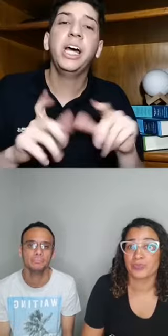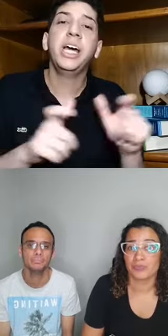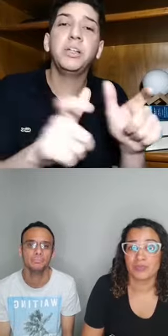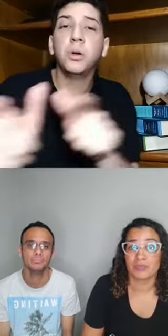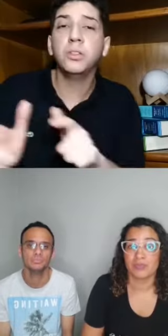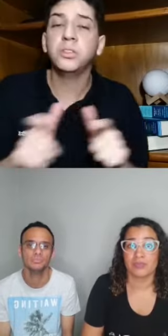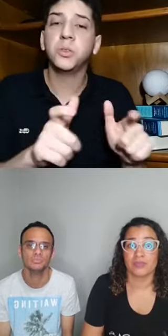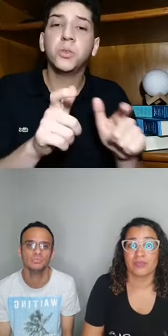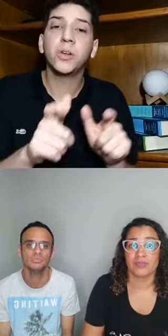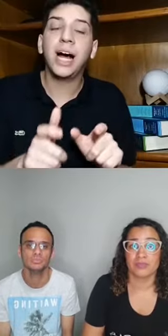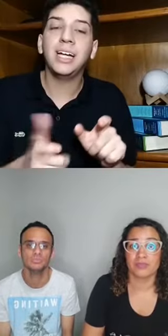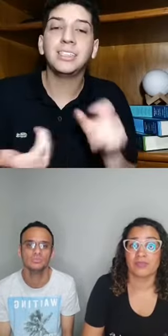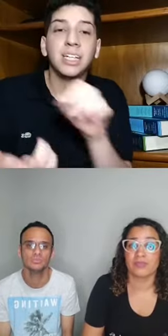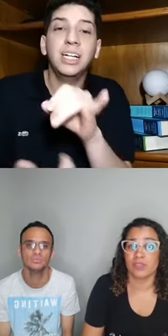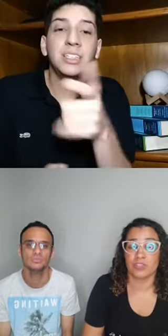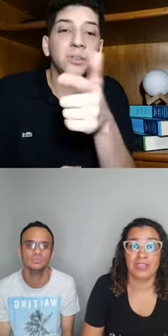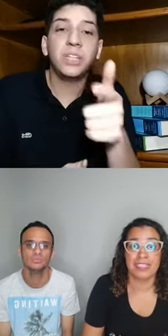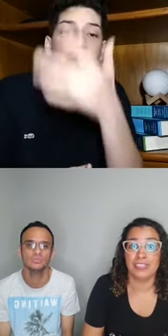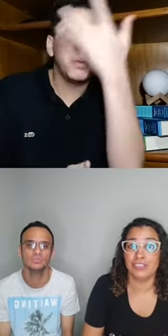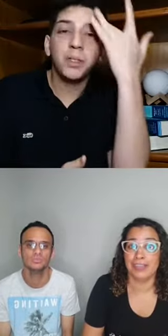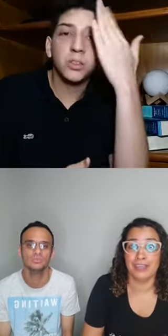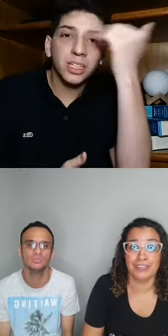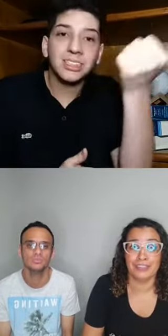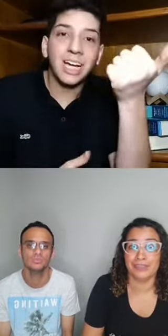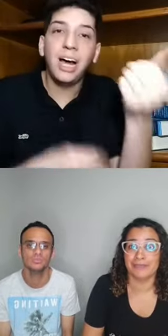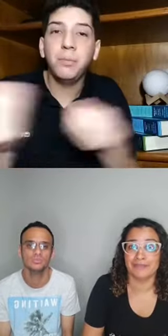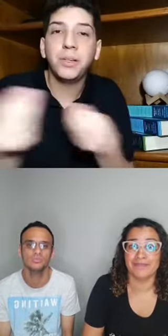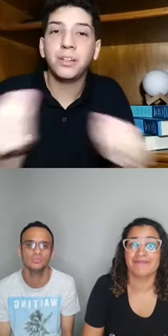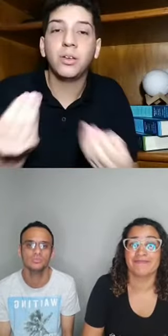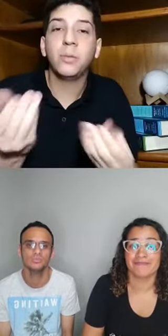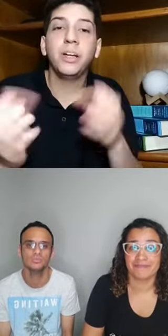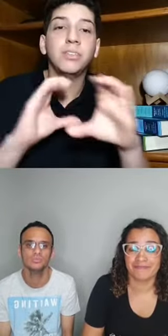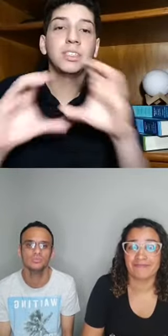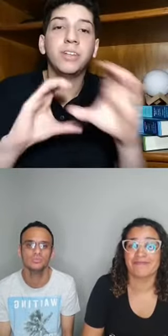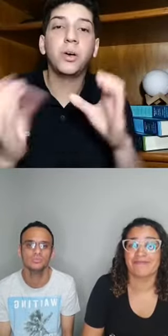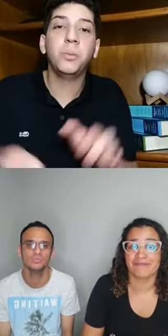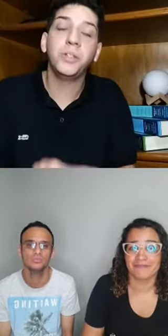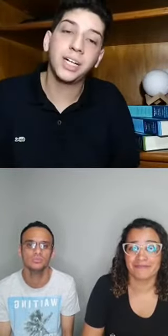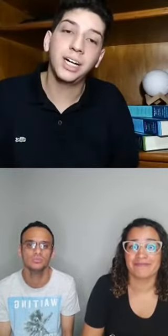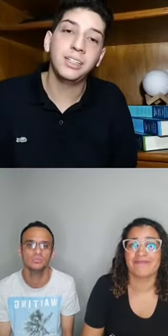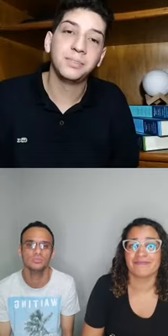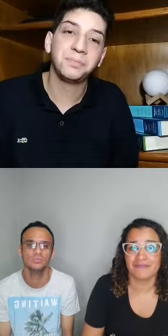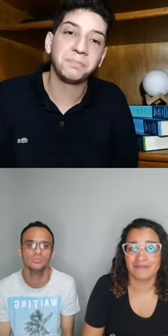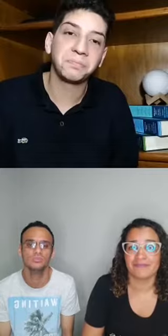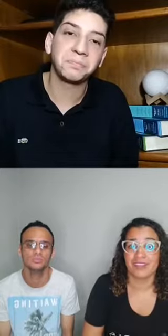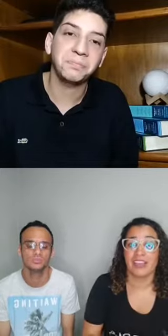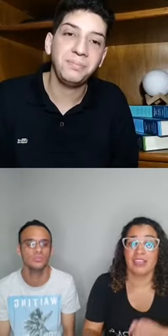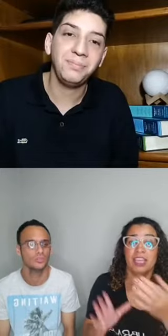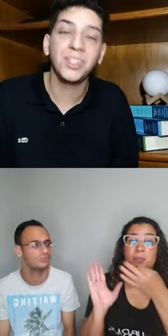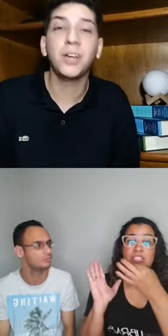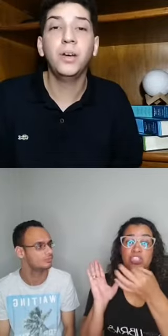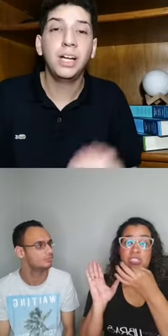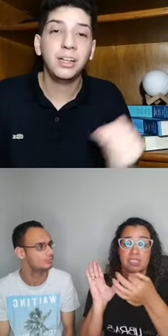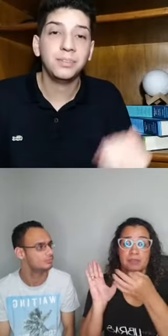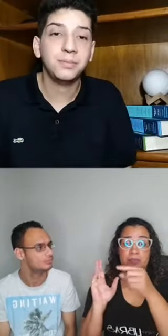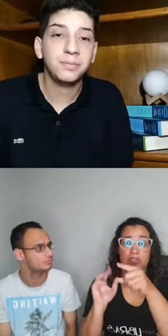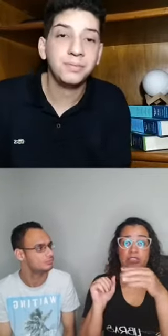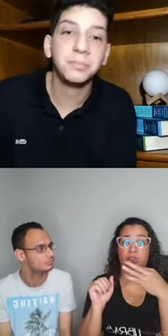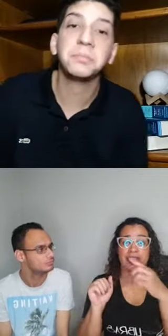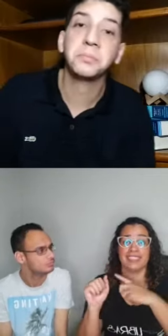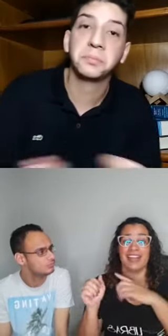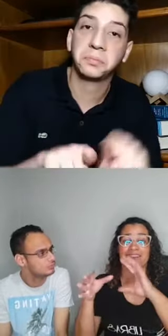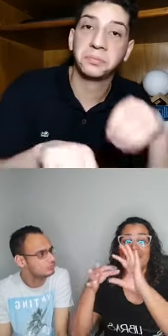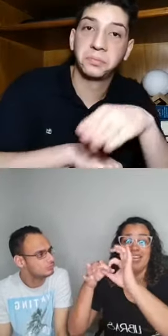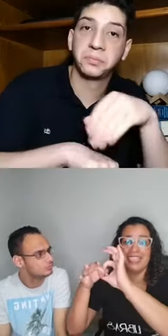é. Em todos os lugares, se A não tem uma pessoa que identidade. sabe, como é que você vai comunicar? Tem uma Então, dica.